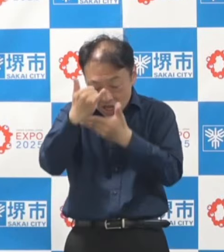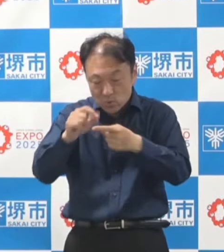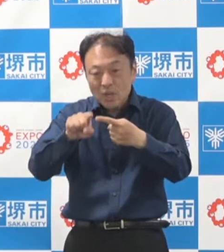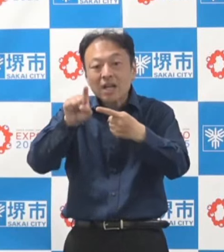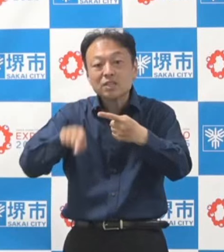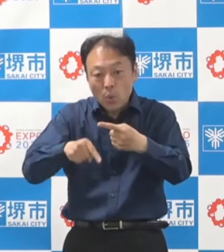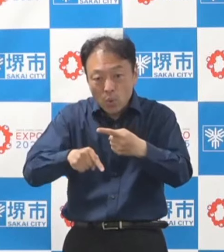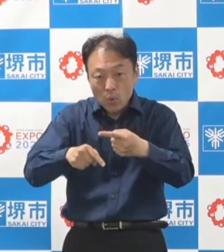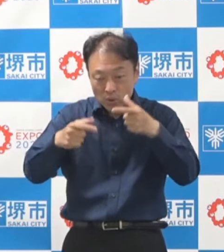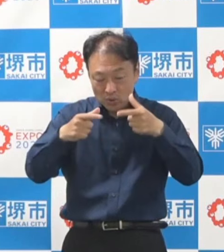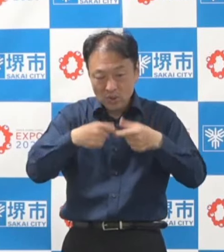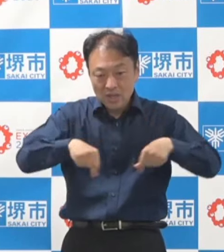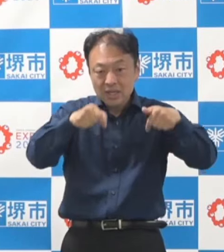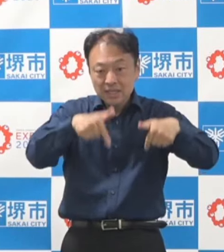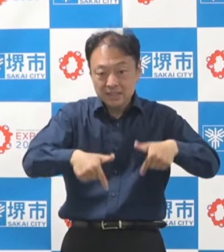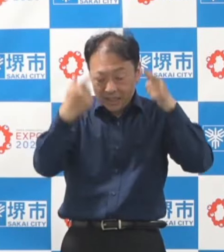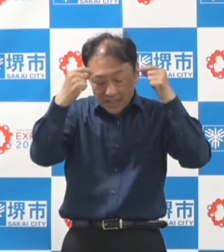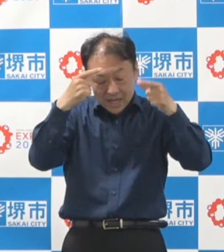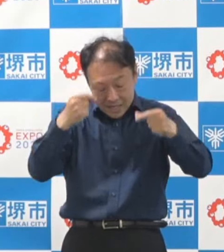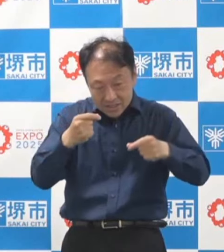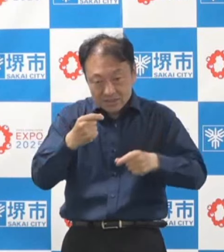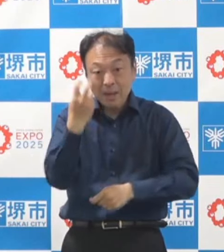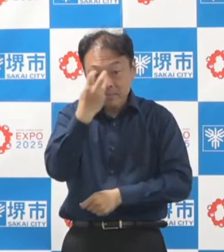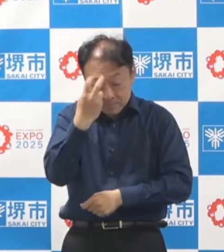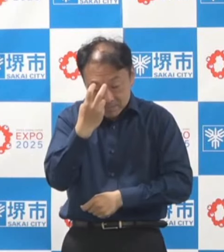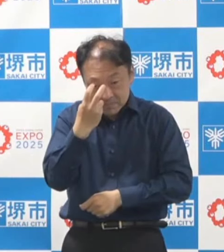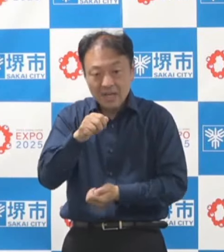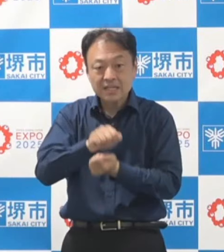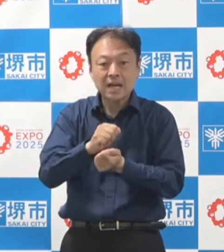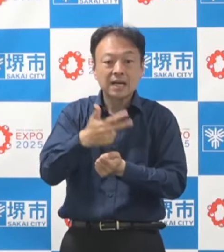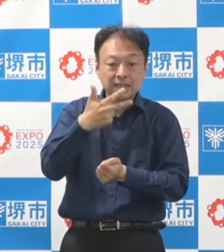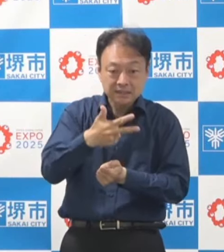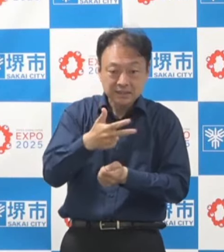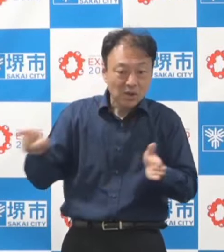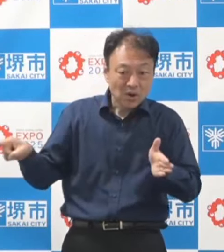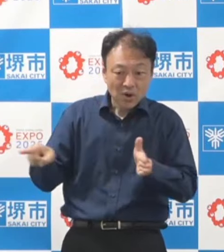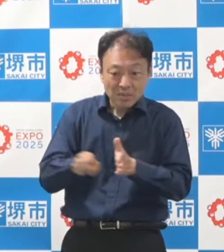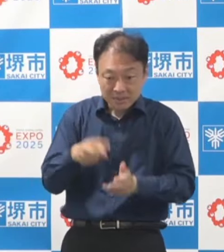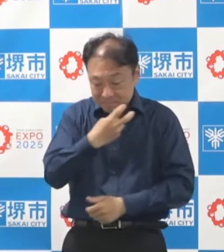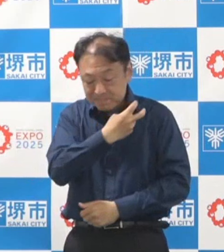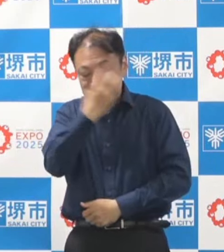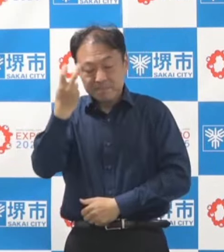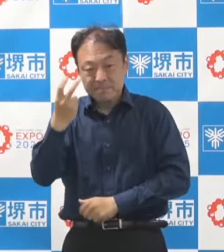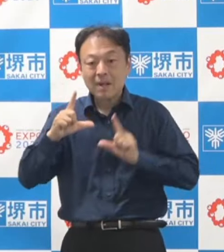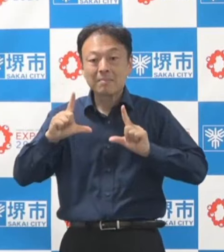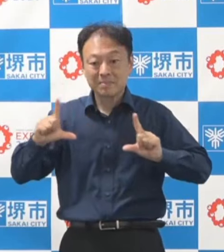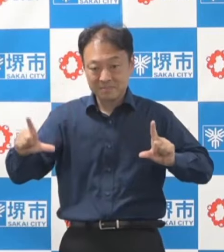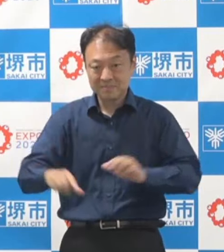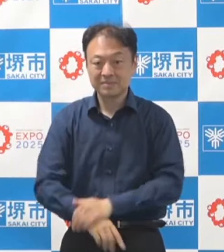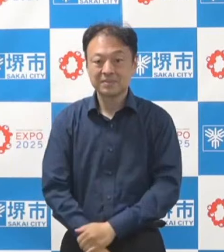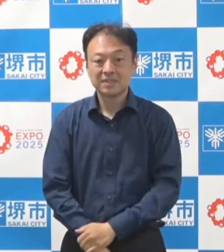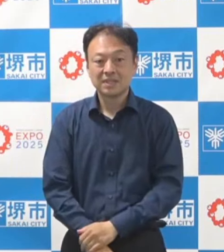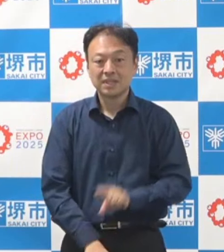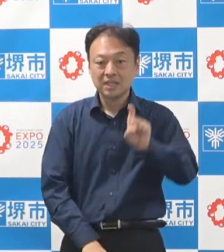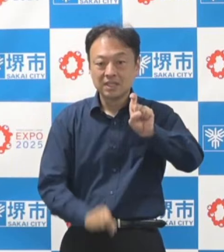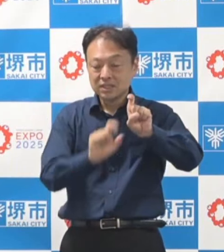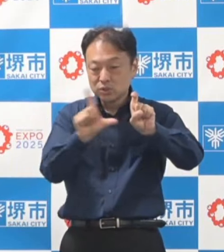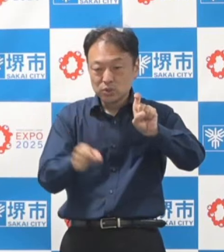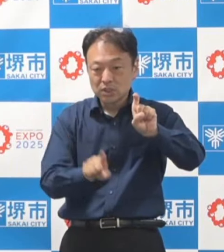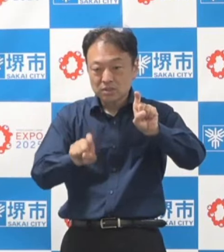大学堺市による調査で判明した成果を発表する内容になっておりまして、10月13日